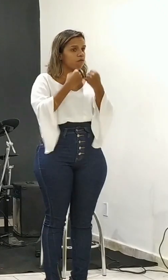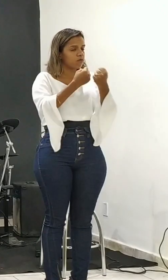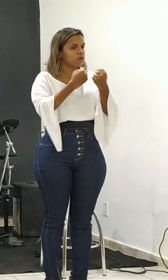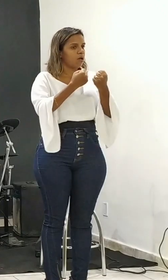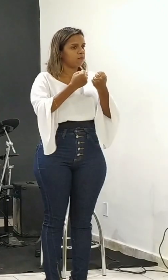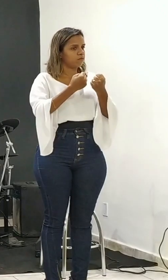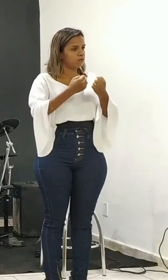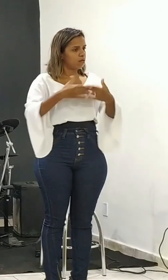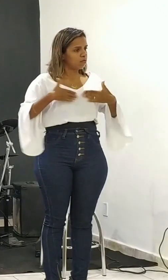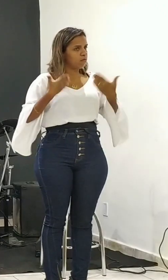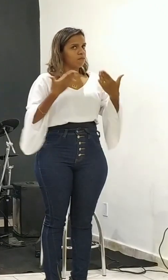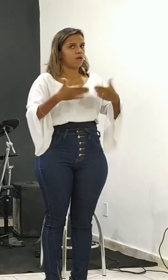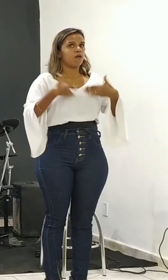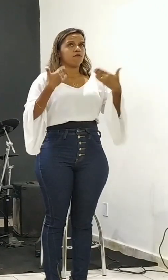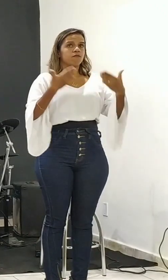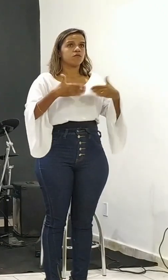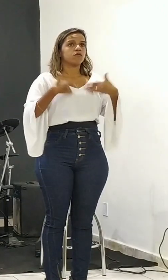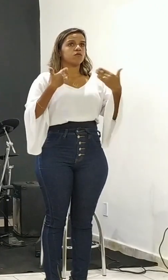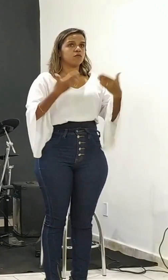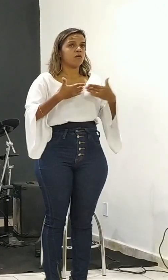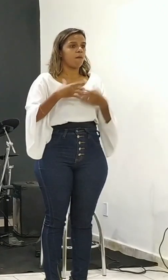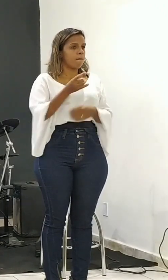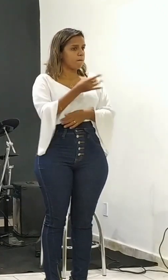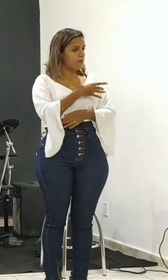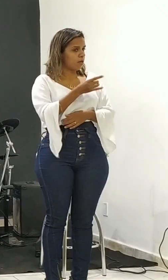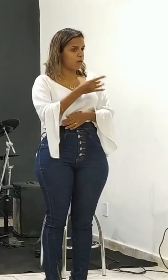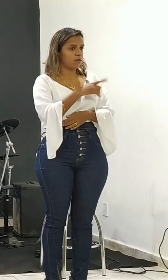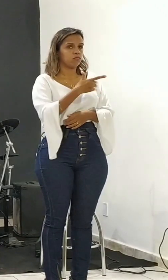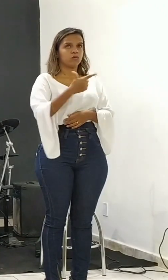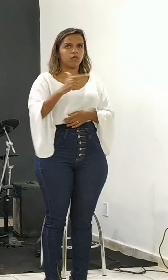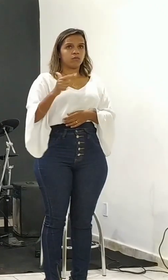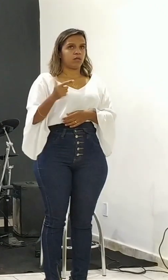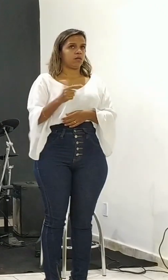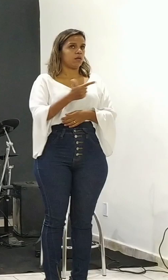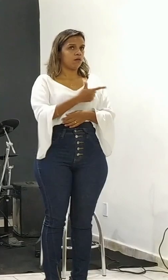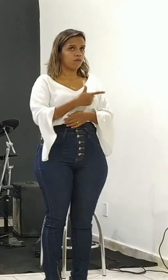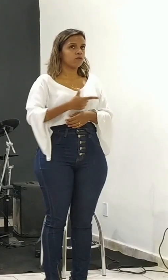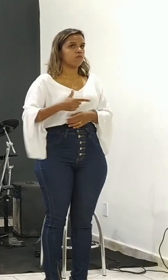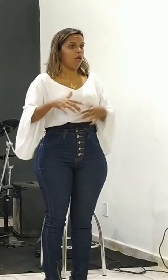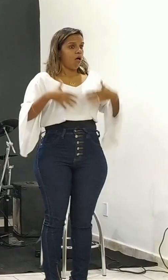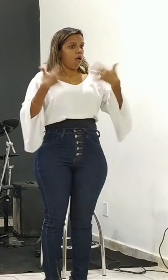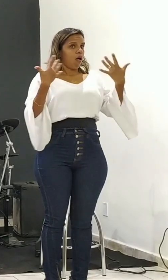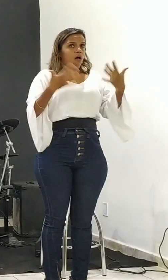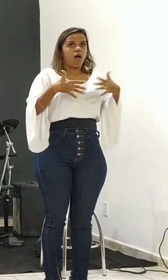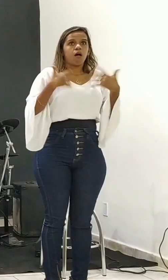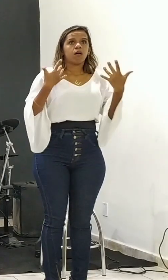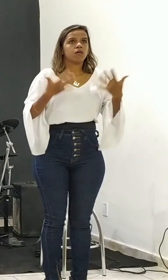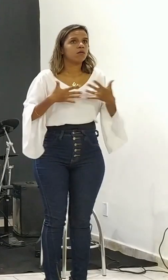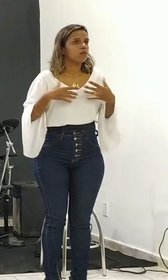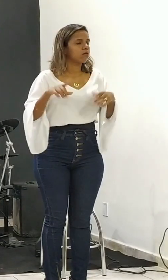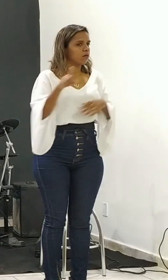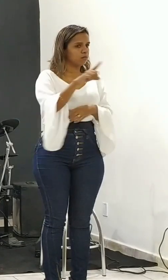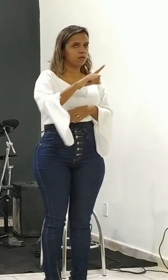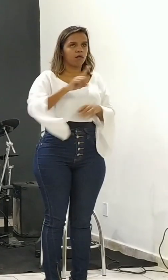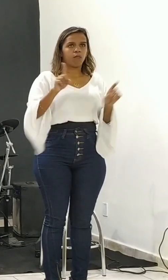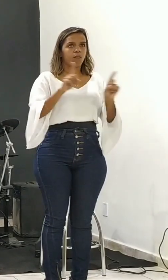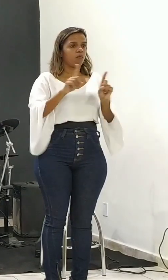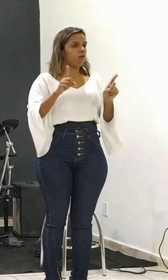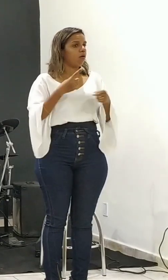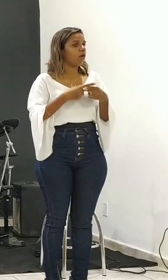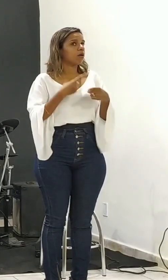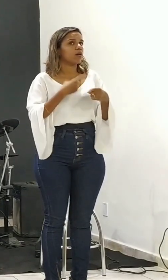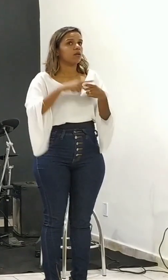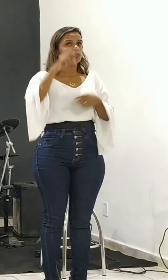Esforçai-vos e animai-vos, não temais, nem vos espanteis diante deles, porque